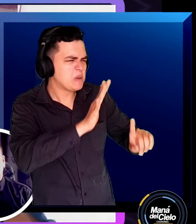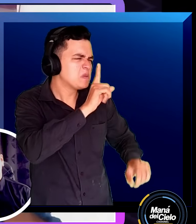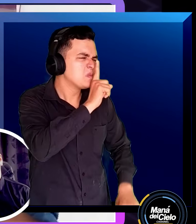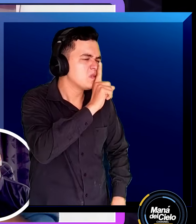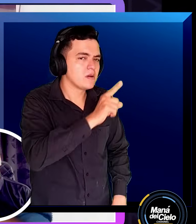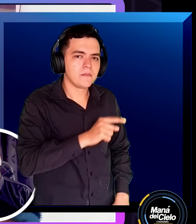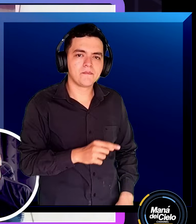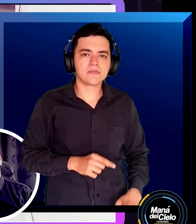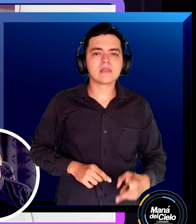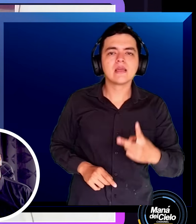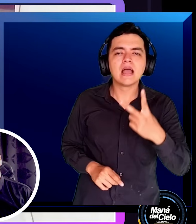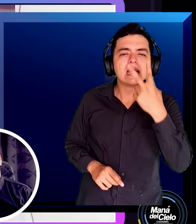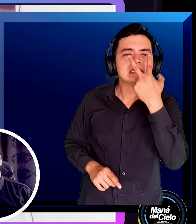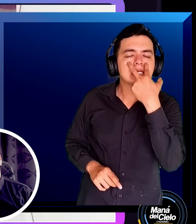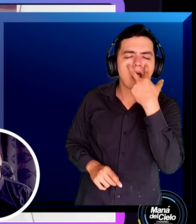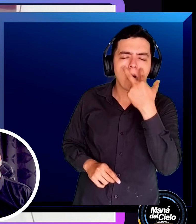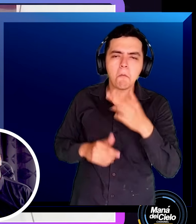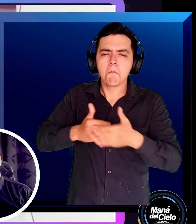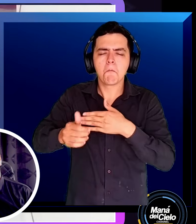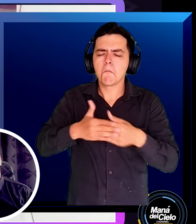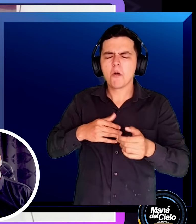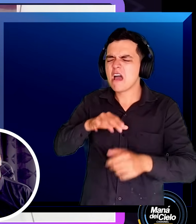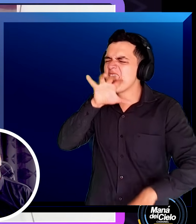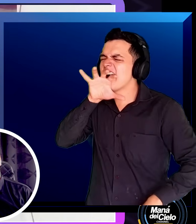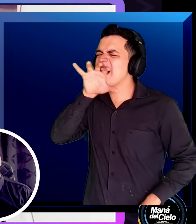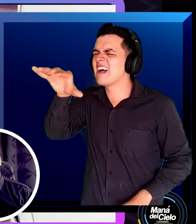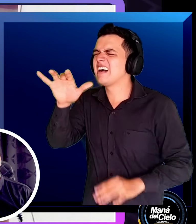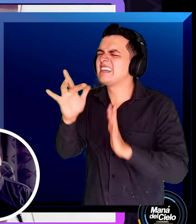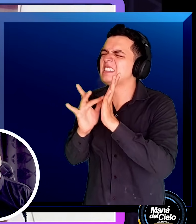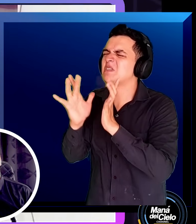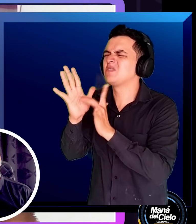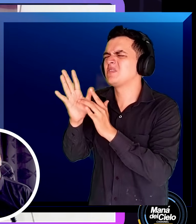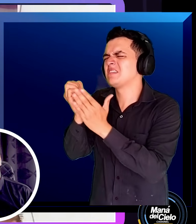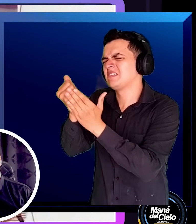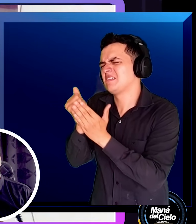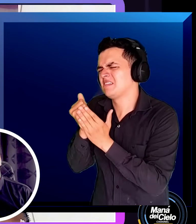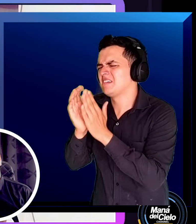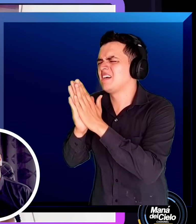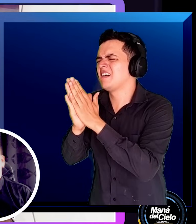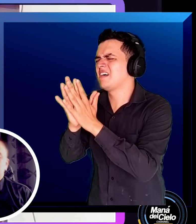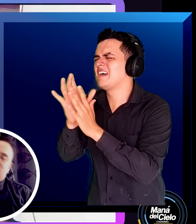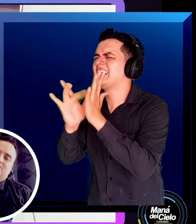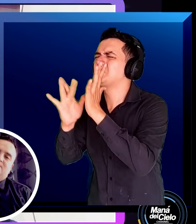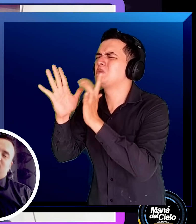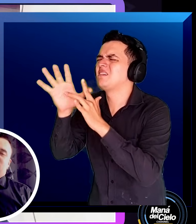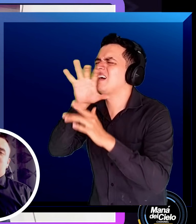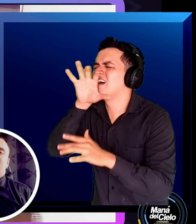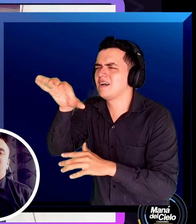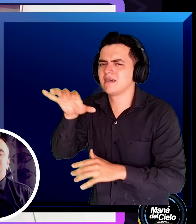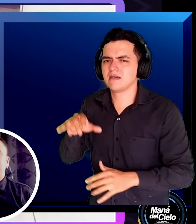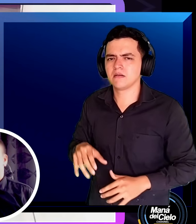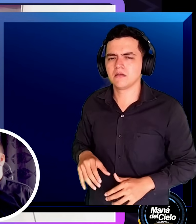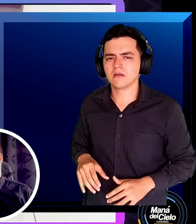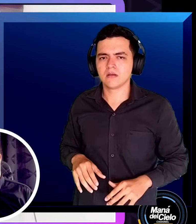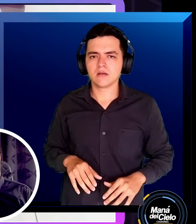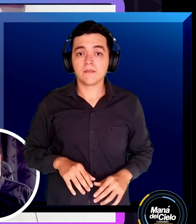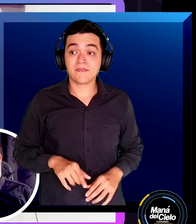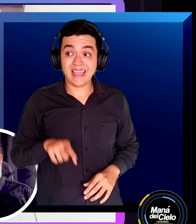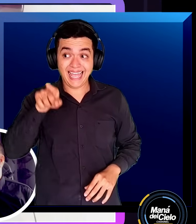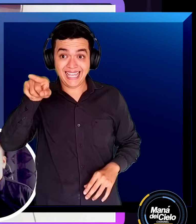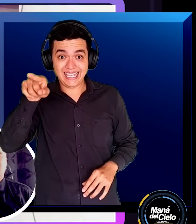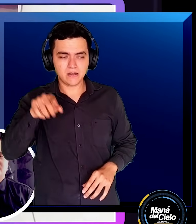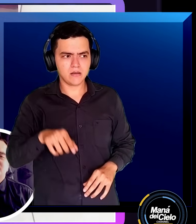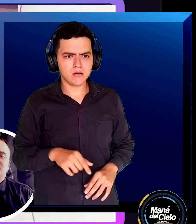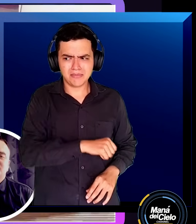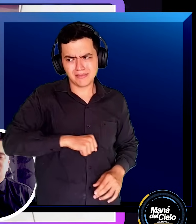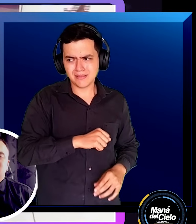gritería, tanta lágrima. Pero ellos no se dan cuenta que son esas lágrimas, que es esa gritería, que es ese llanto, que es ese clamor el que está trayendo la gloria de